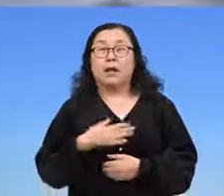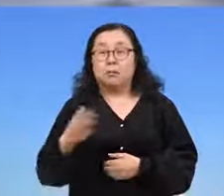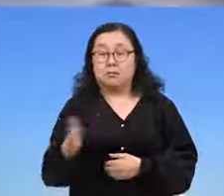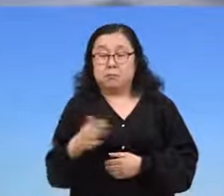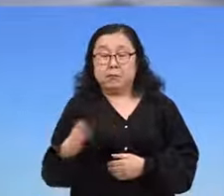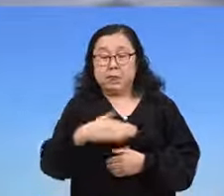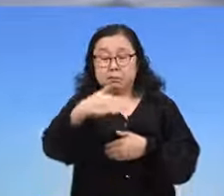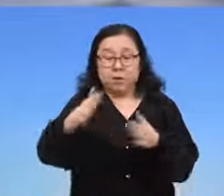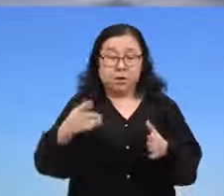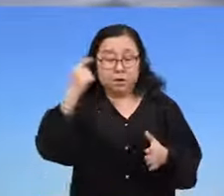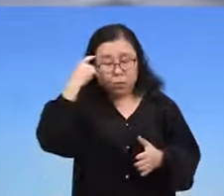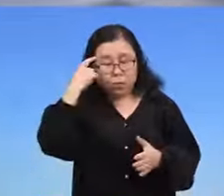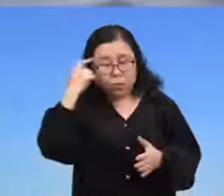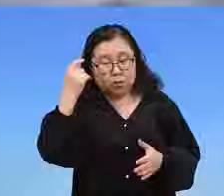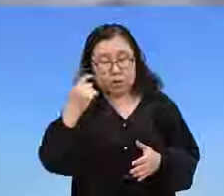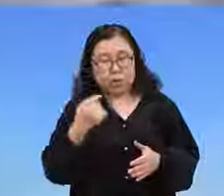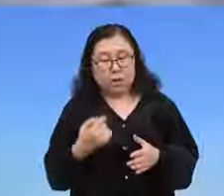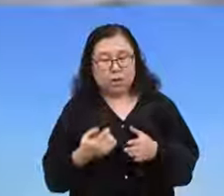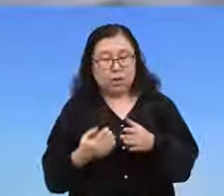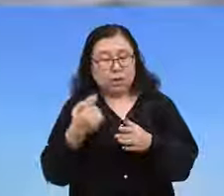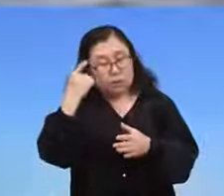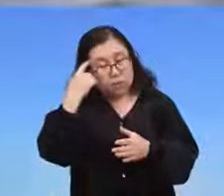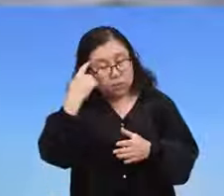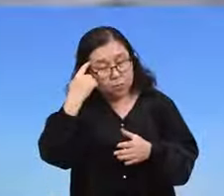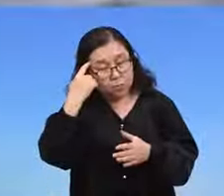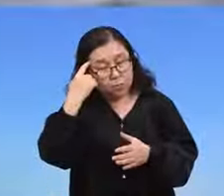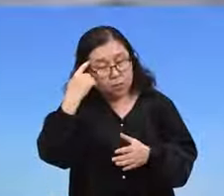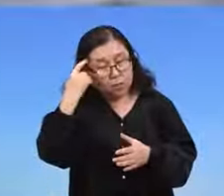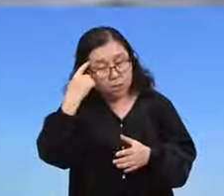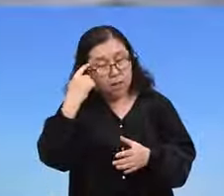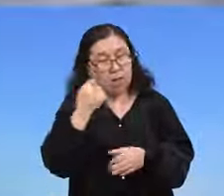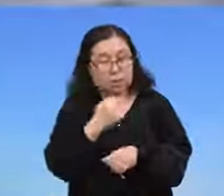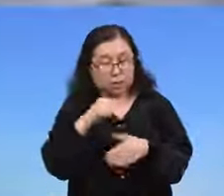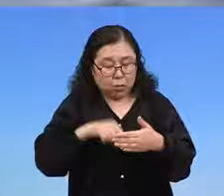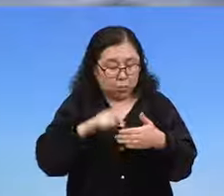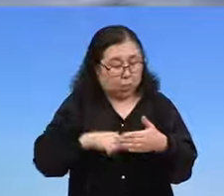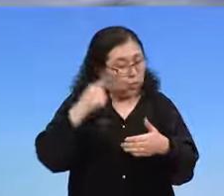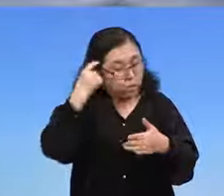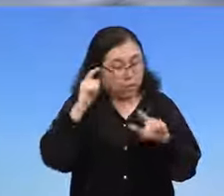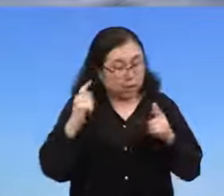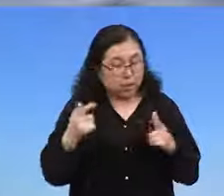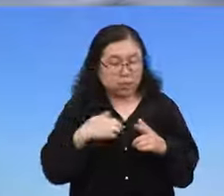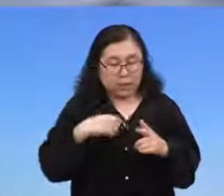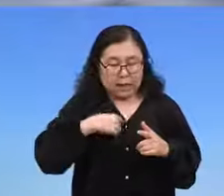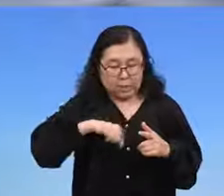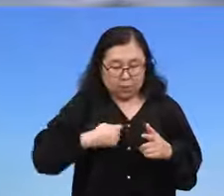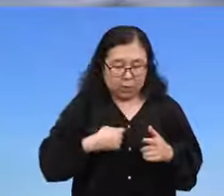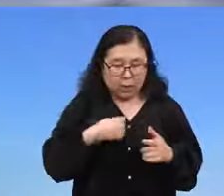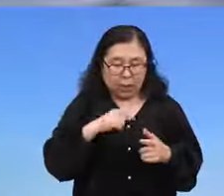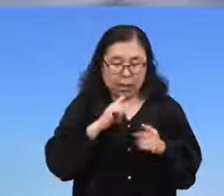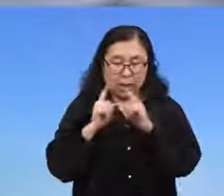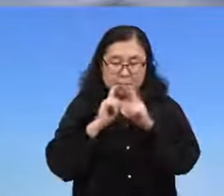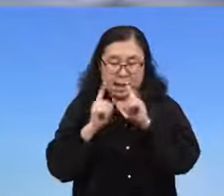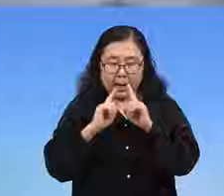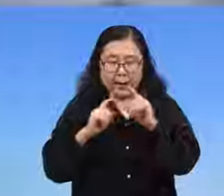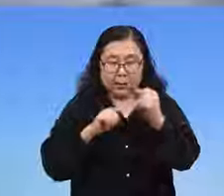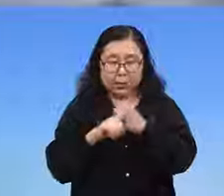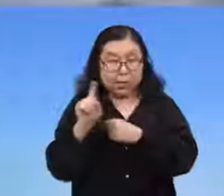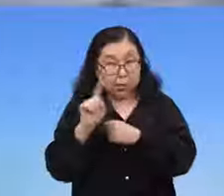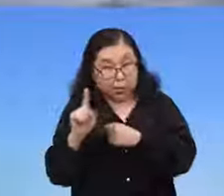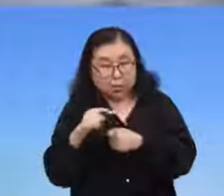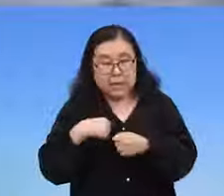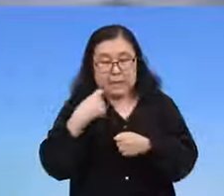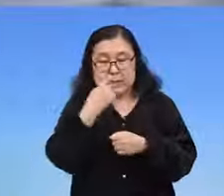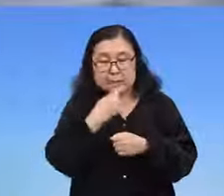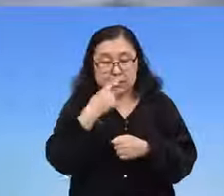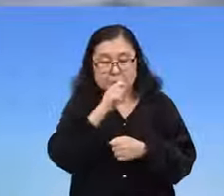아무도 없는 빈 방에서 그냥 속으로 생각해도 되는데 왜 제가 그걸 꼭 말로, 나지막하게 말로 그렇게 했을까요? 그게 입술로